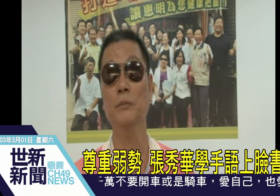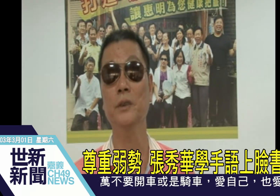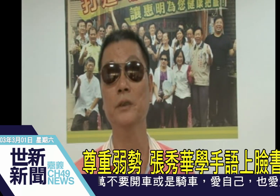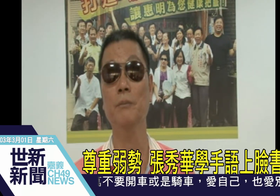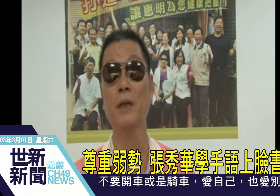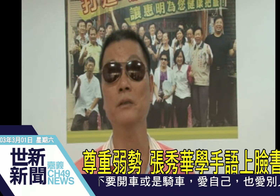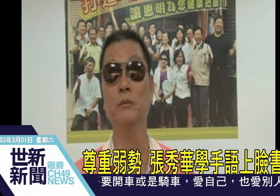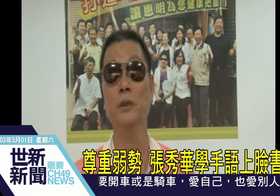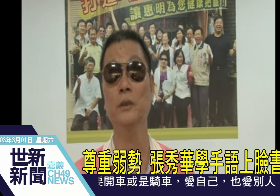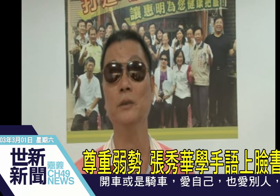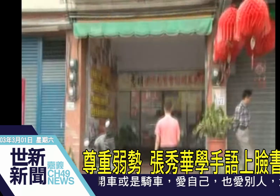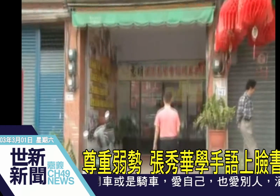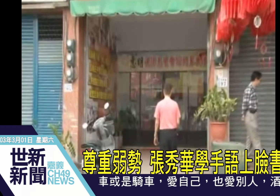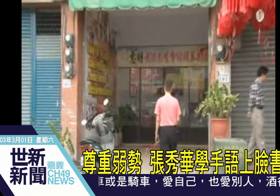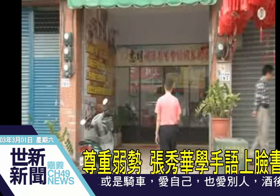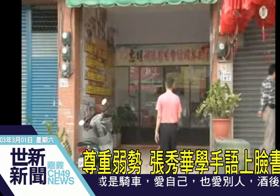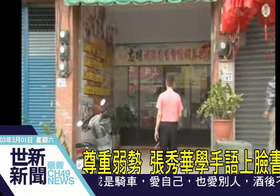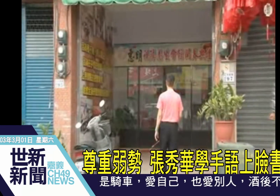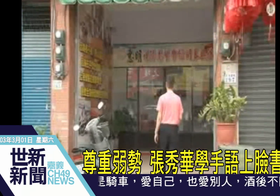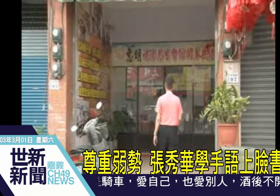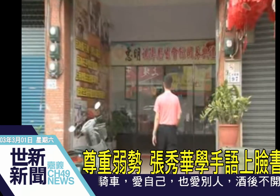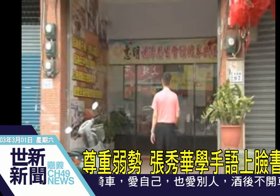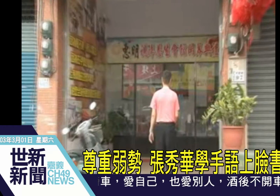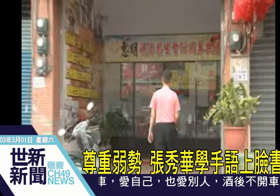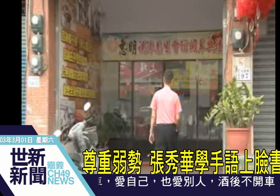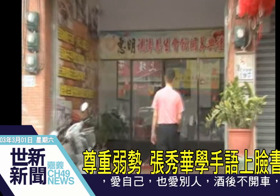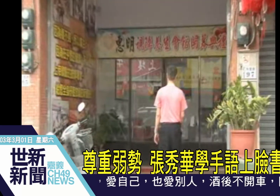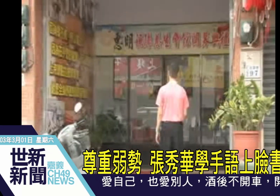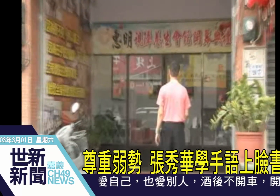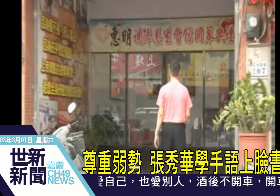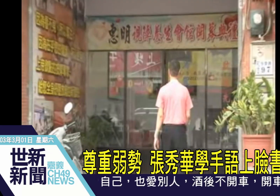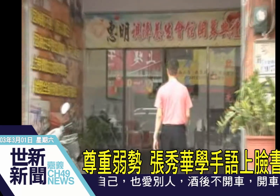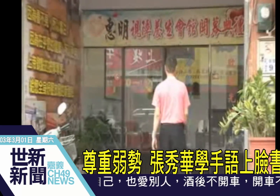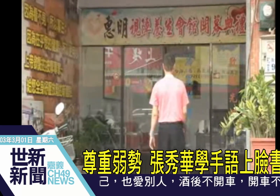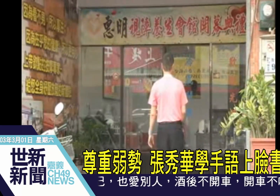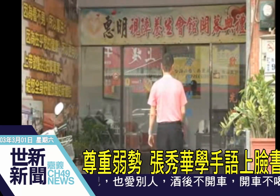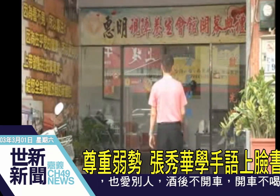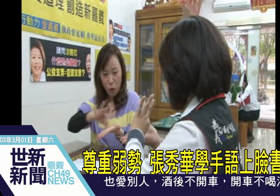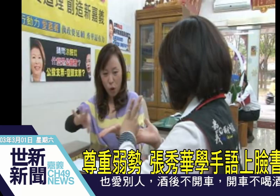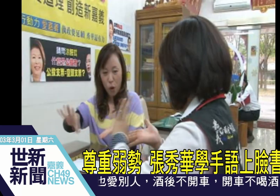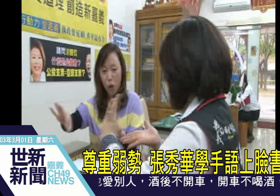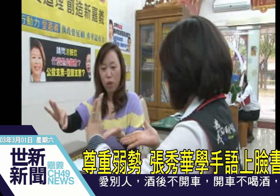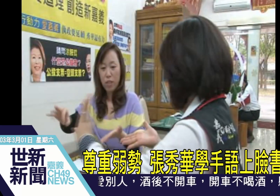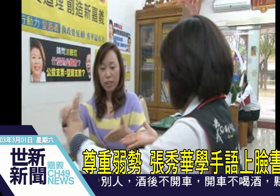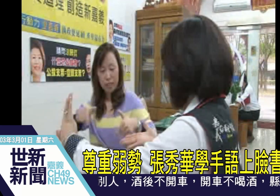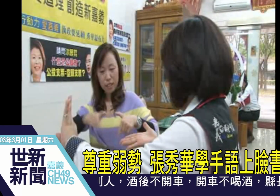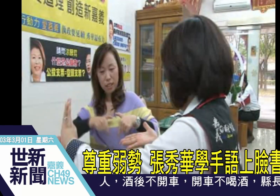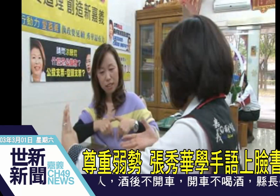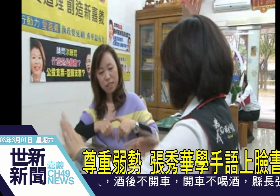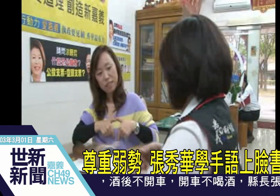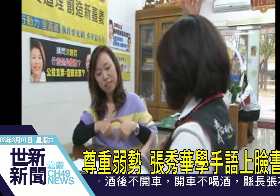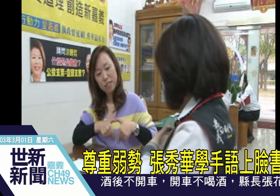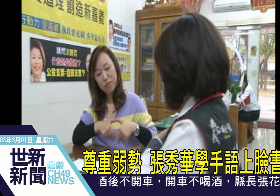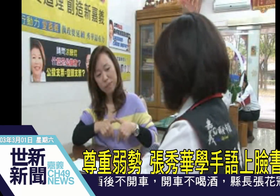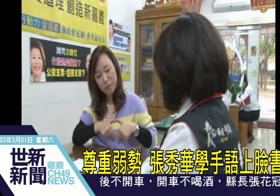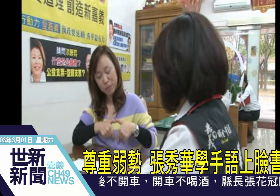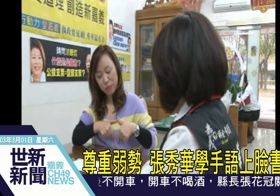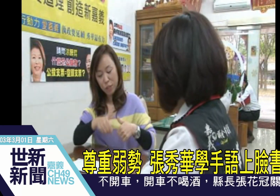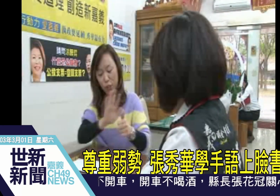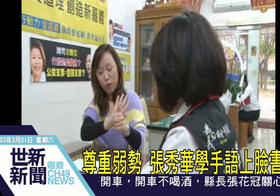些帮人团体。 就是弱势团体，就算做怕选战更加无赢，嘛要学手语来表达家己的力量。